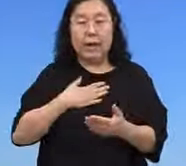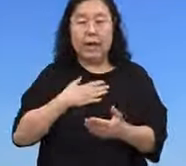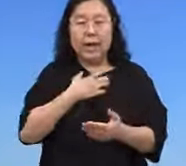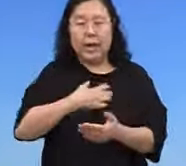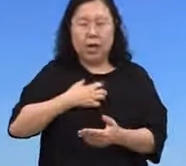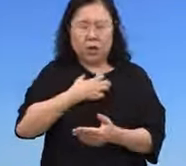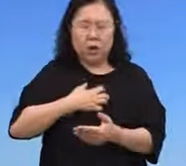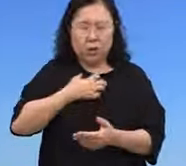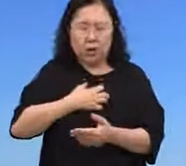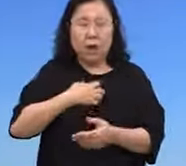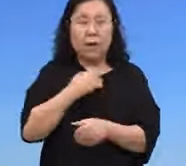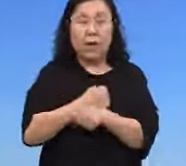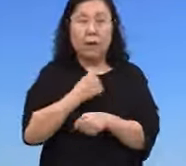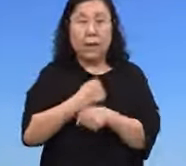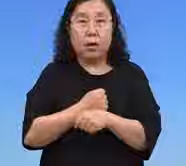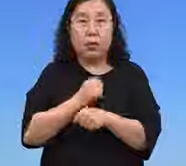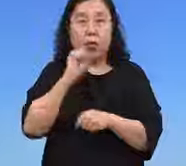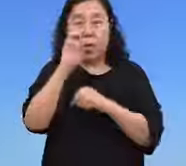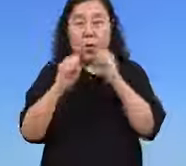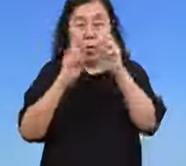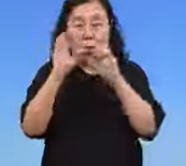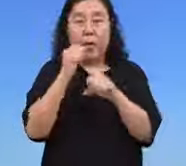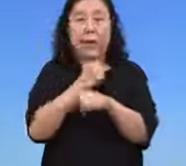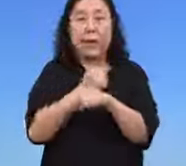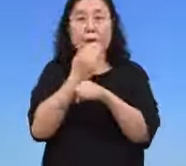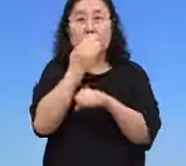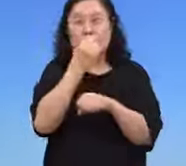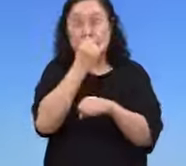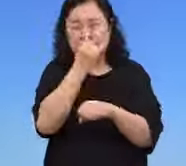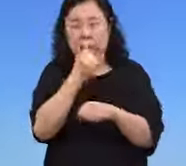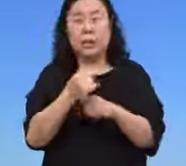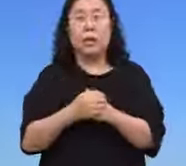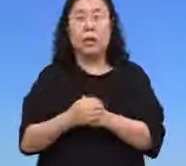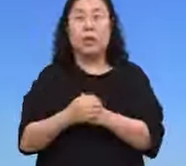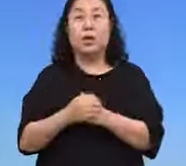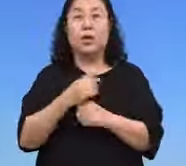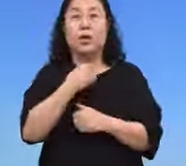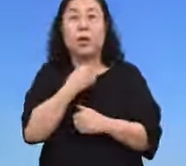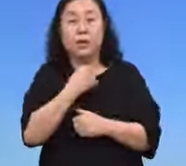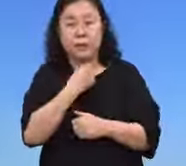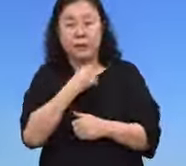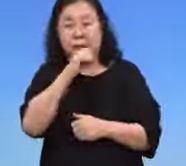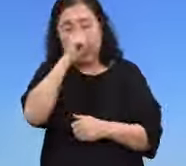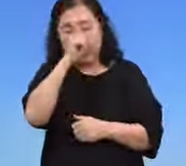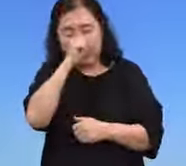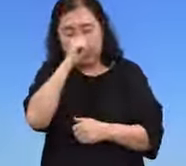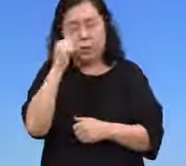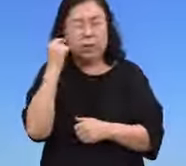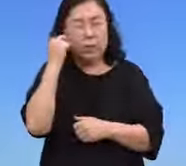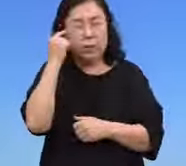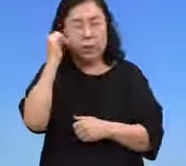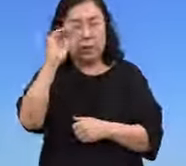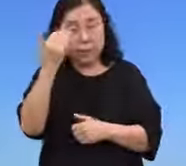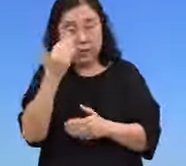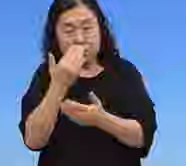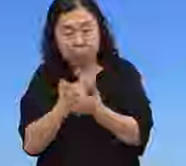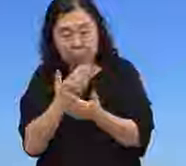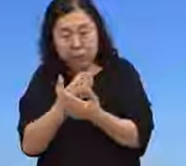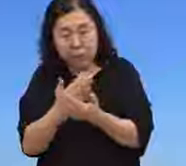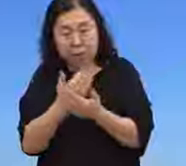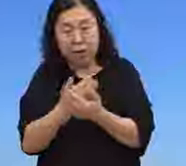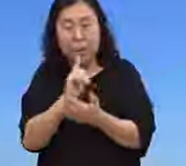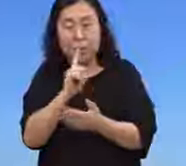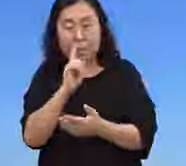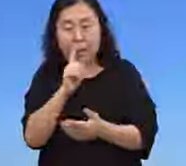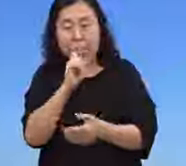너무너무 감사하다고 이렇게 고백할 수 있도록 우리 하나님께 은혜를 구하며 좋은 목사님 좀 되어주세요.